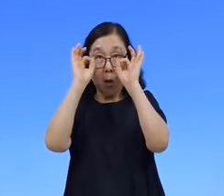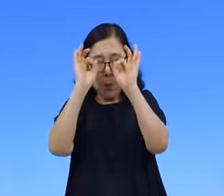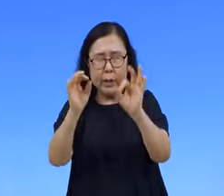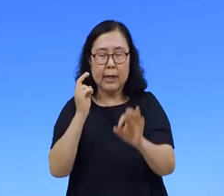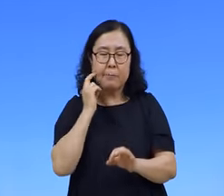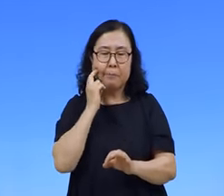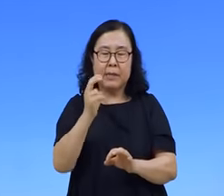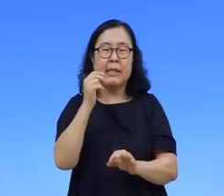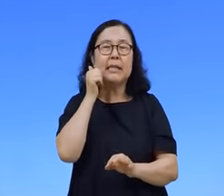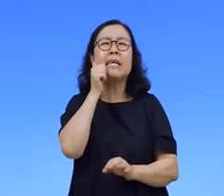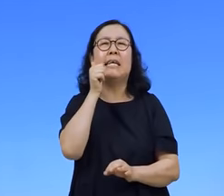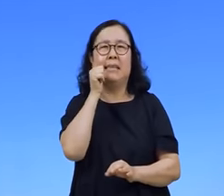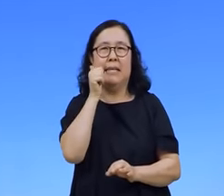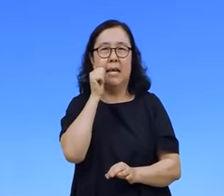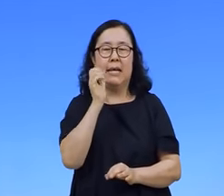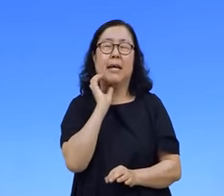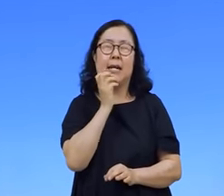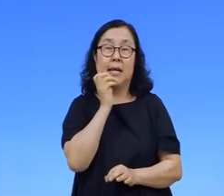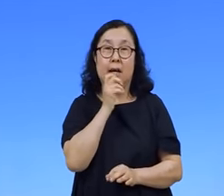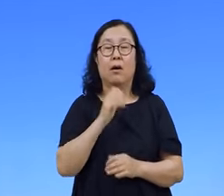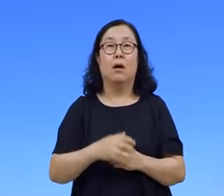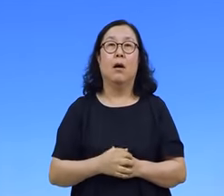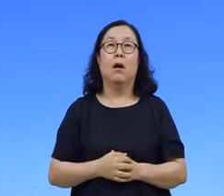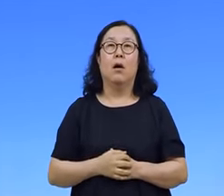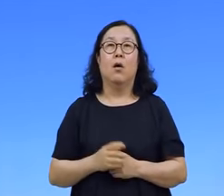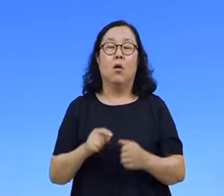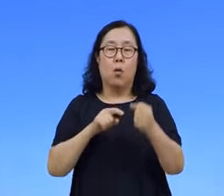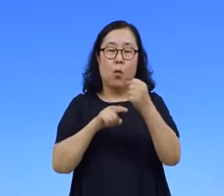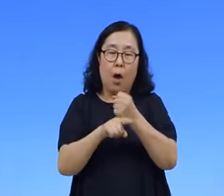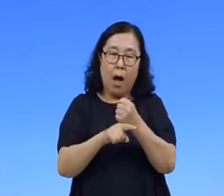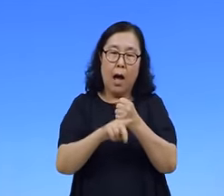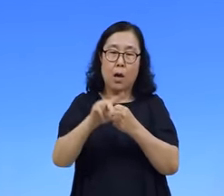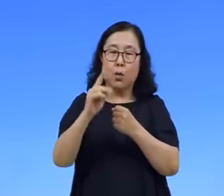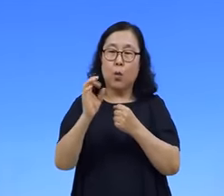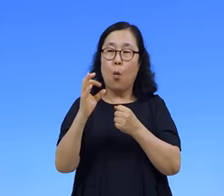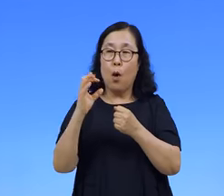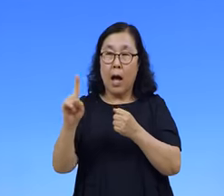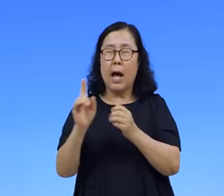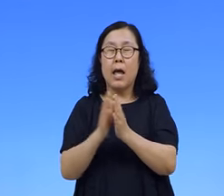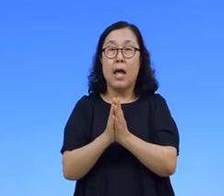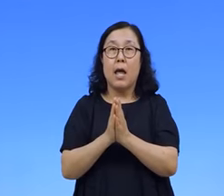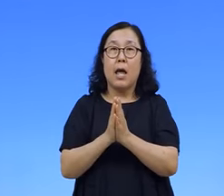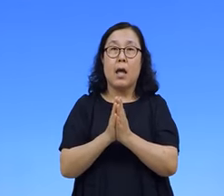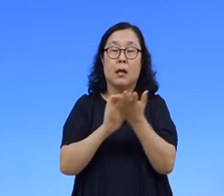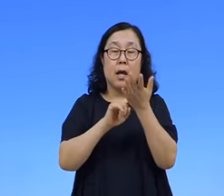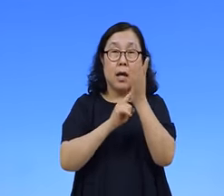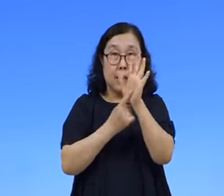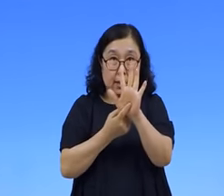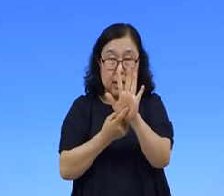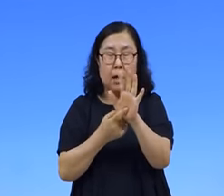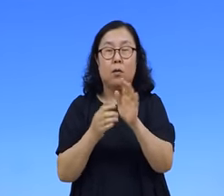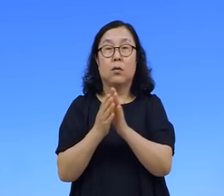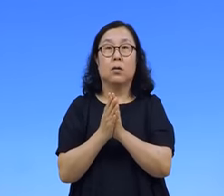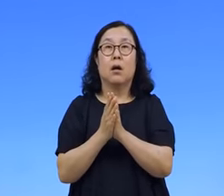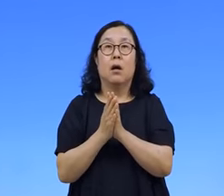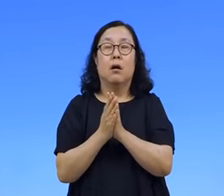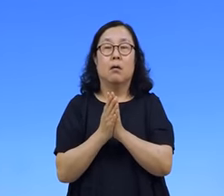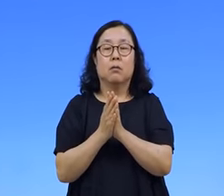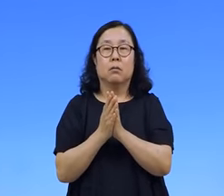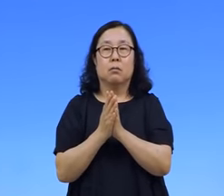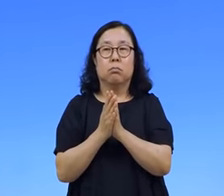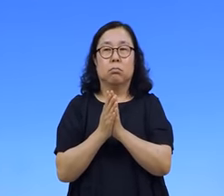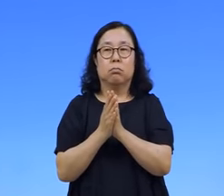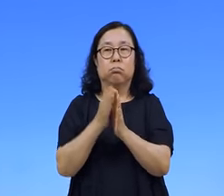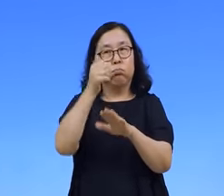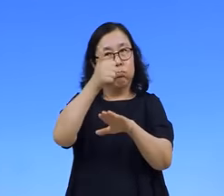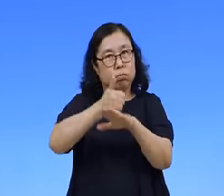보니까 이게 짙은 갈색이 되더라는 겁니다. 이게 그 과학 동화에 나온 책이기 때문에요. 막 그냥 막 이렇게